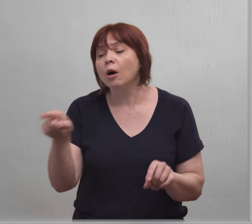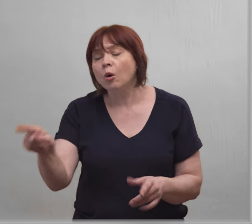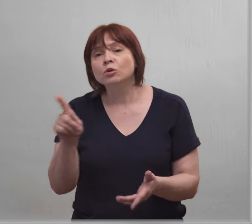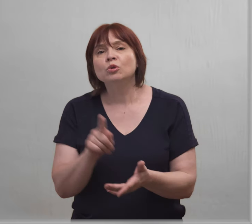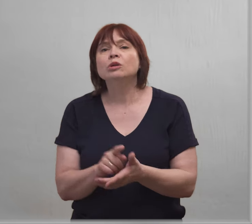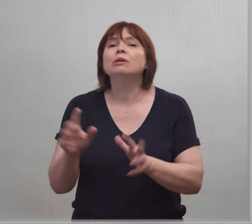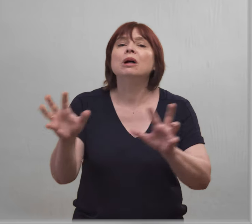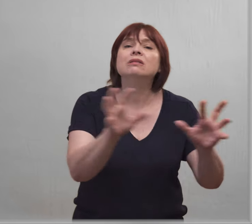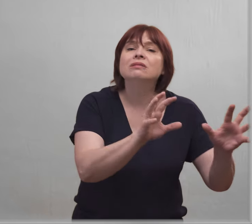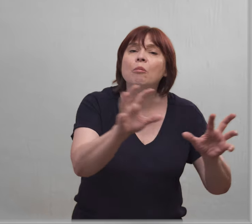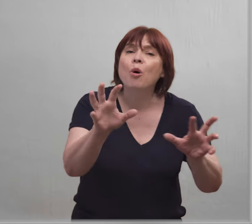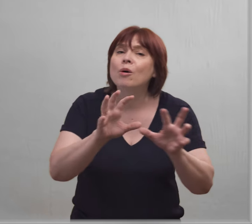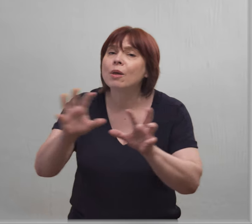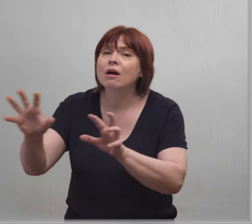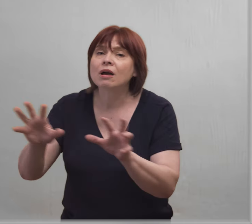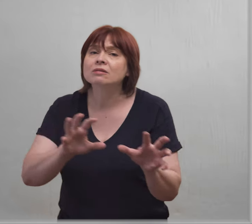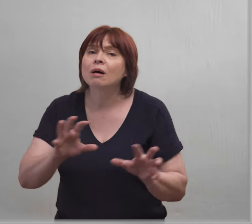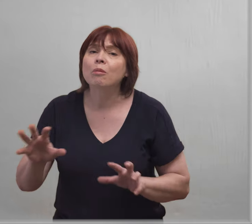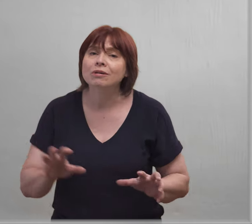и служение творению.